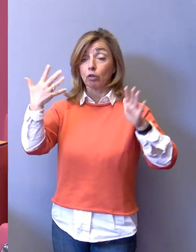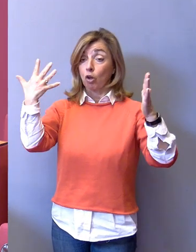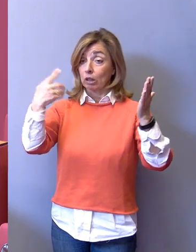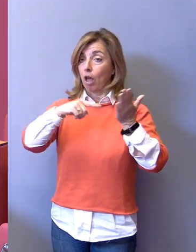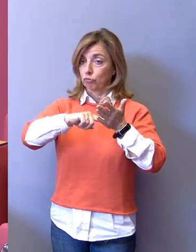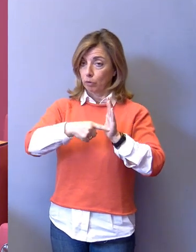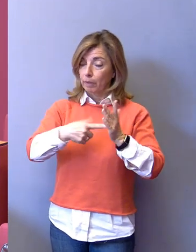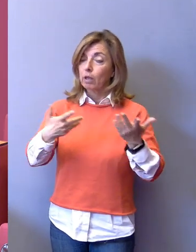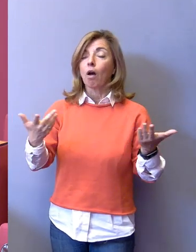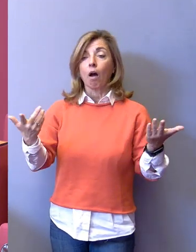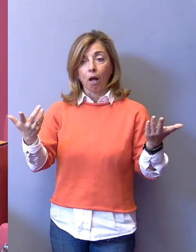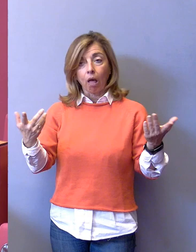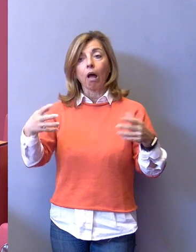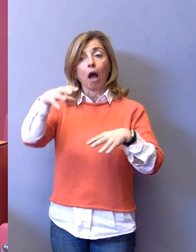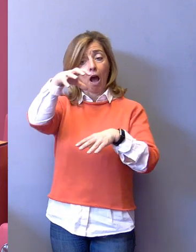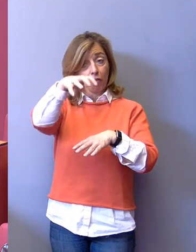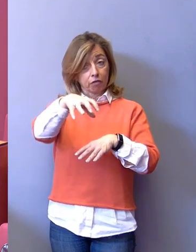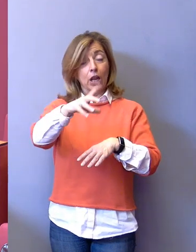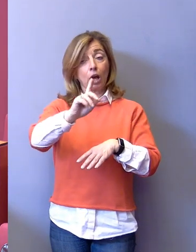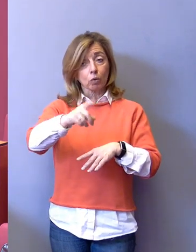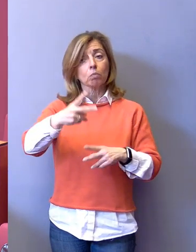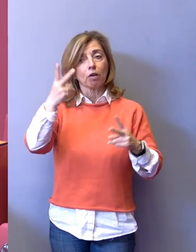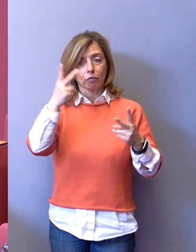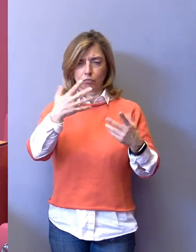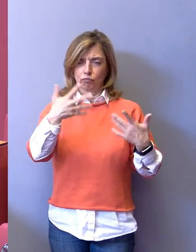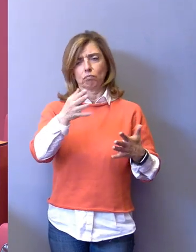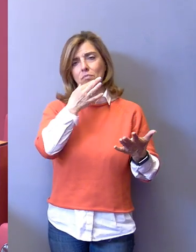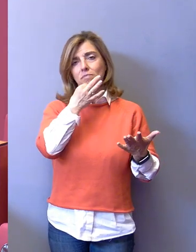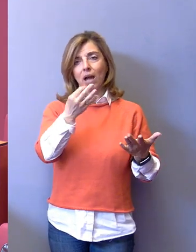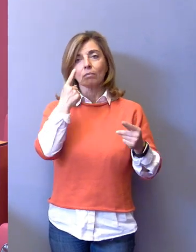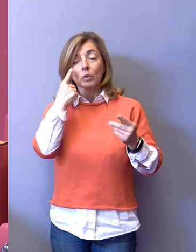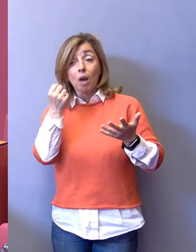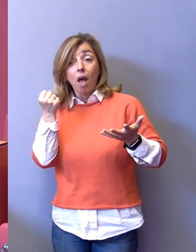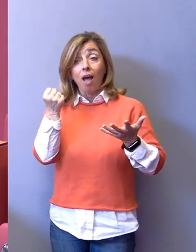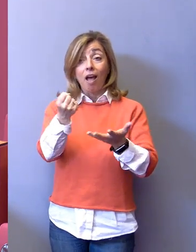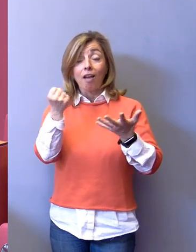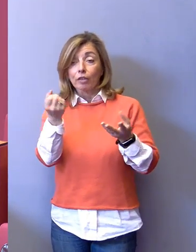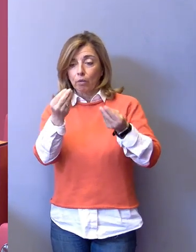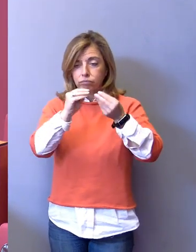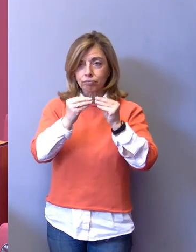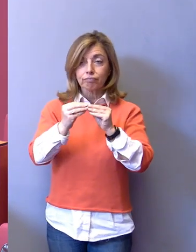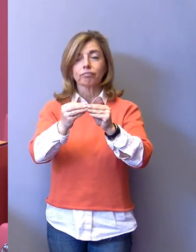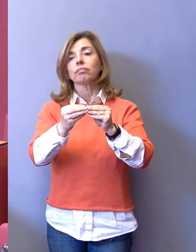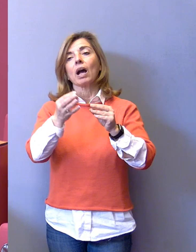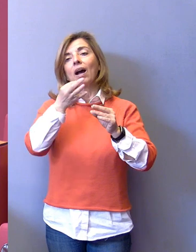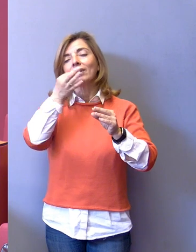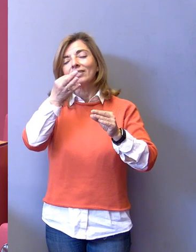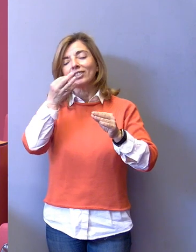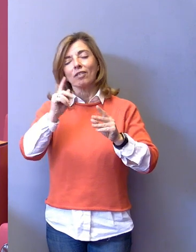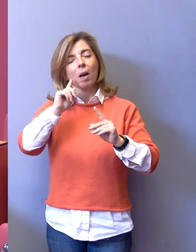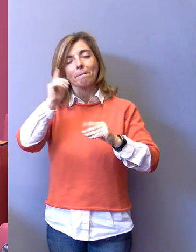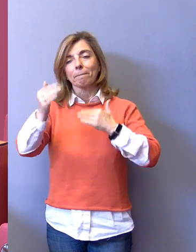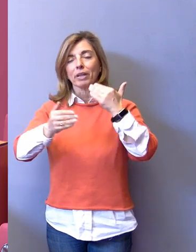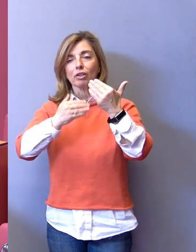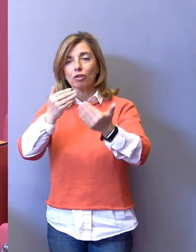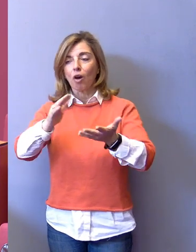che è già bella così ma che acquisisce un significato anche di luogo pubblico di parco con questa presenza